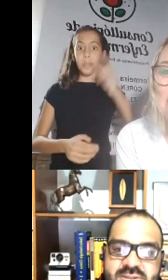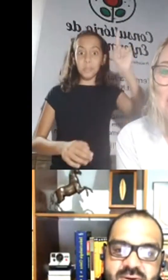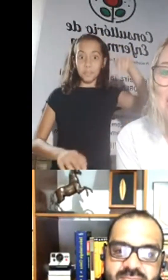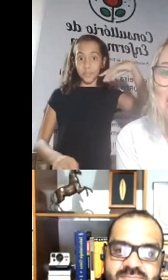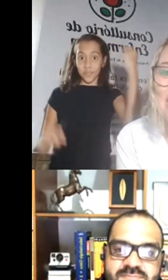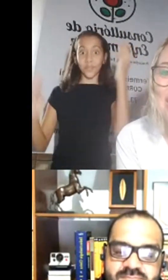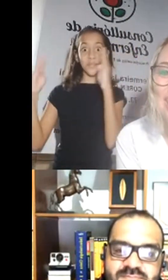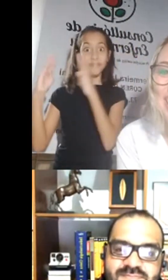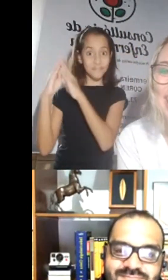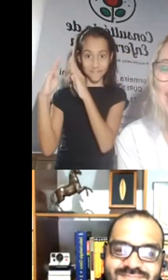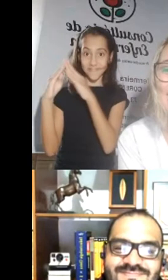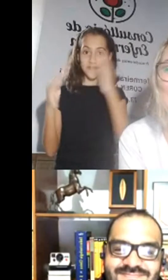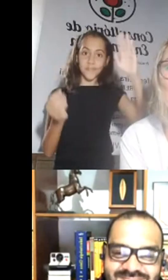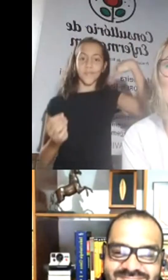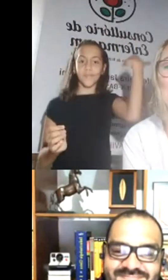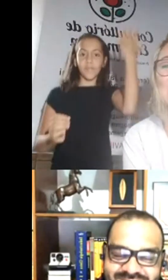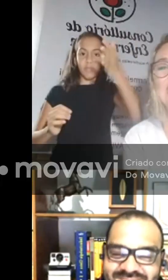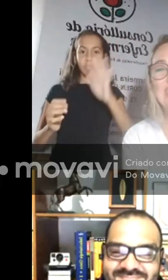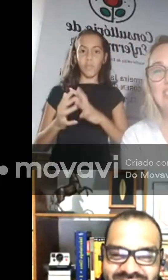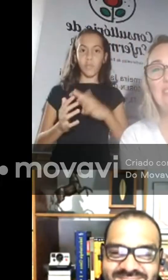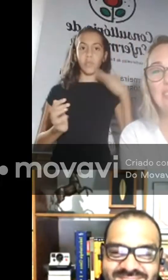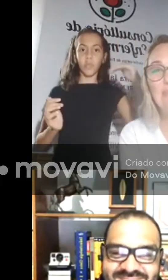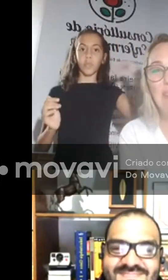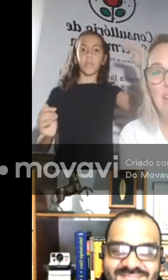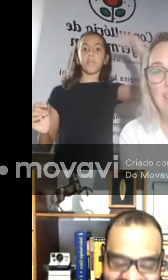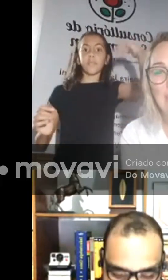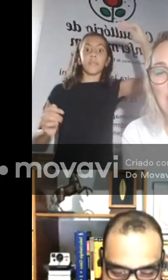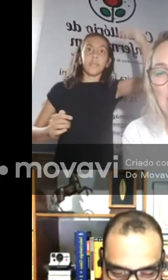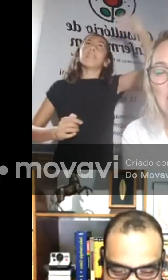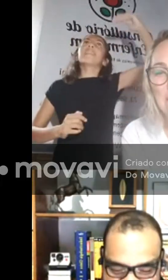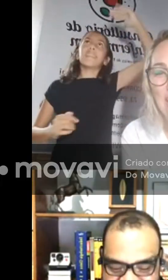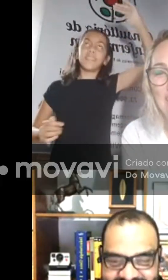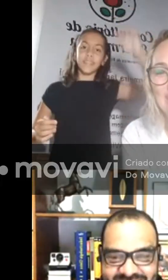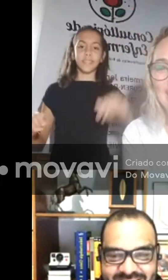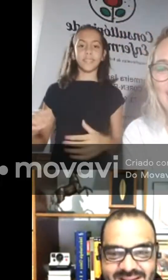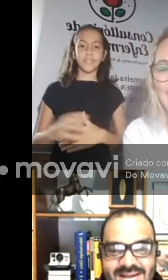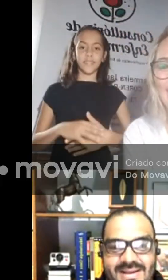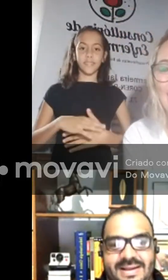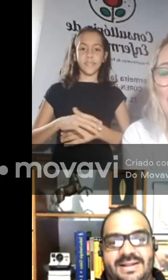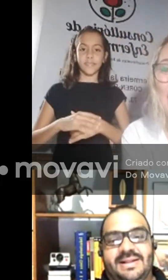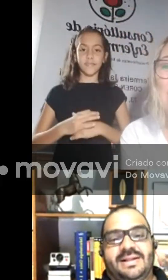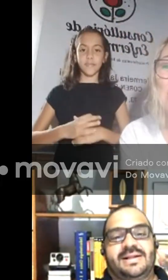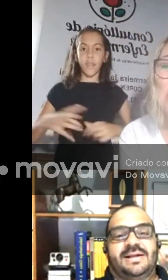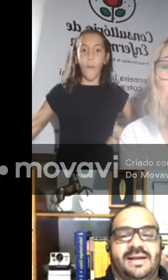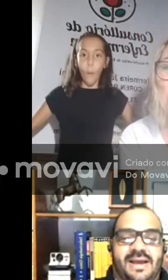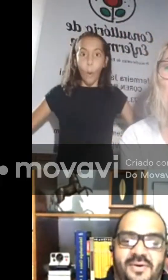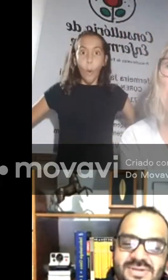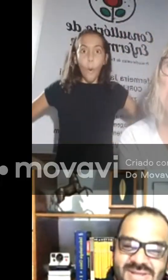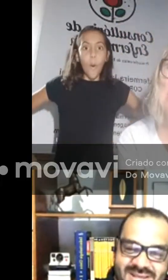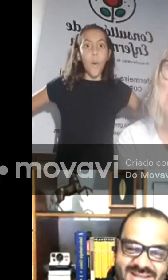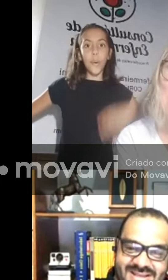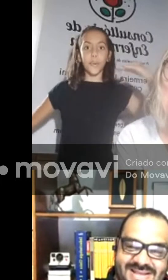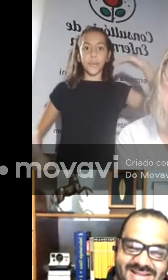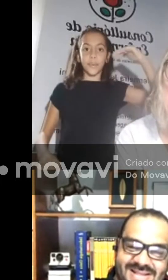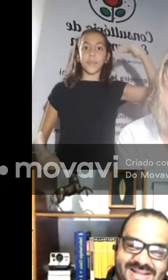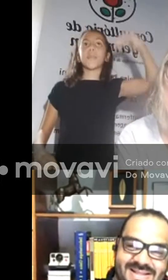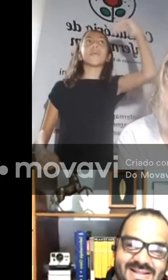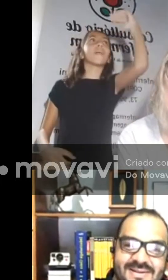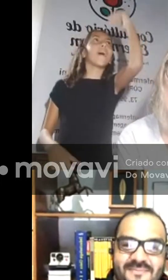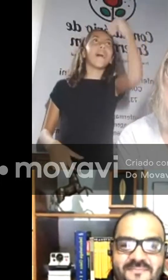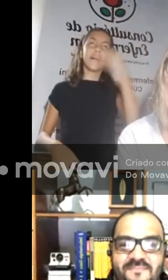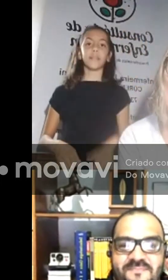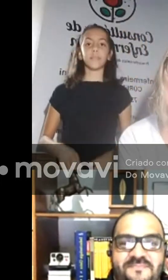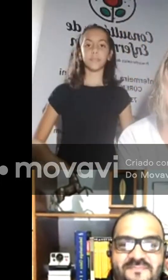dessa quarentena, acho que esses índices vão disparar um pouquinho mais. Eu tiro por mim, sabe,